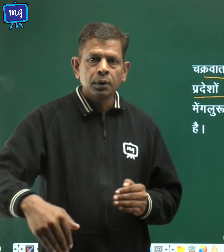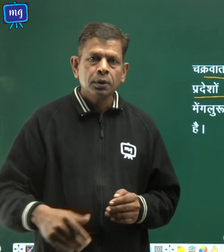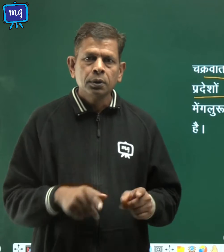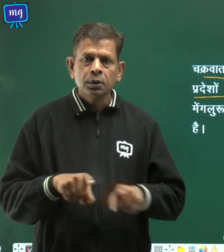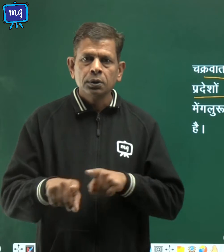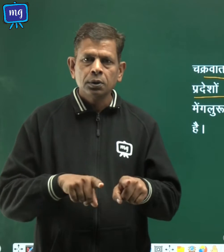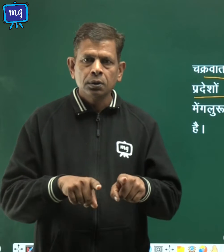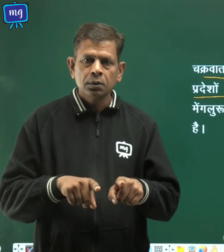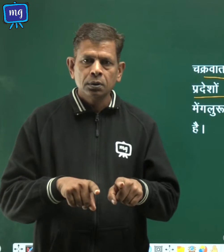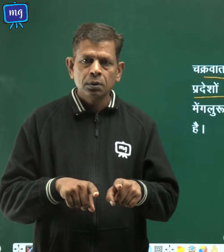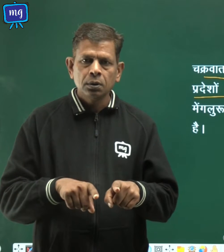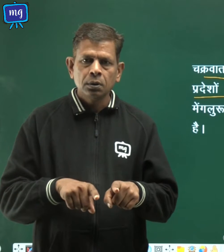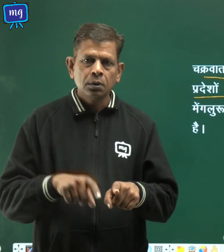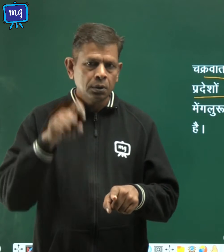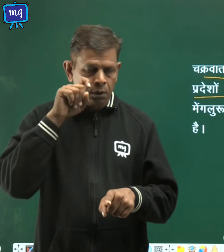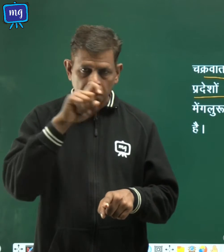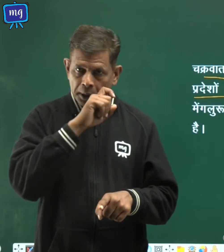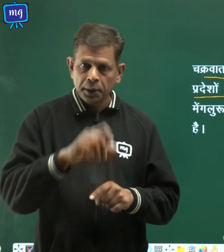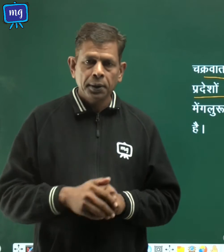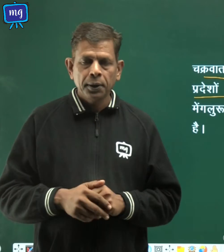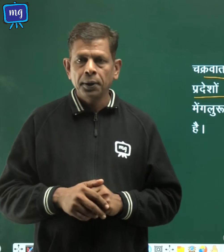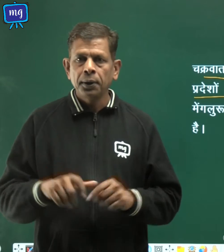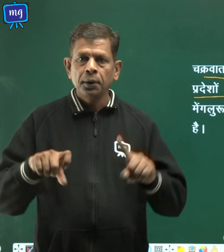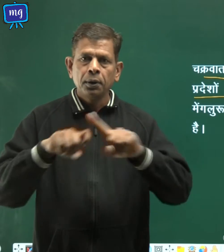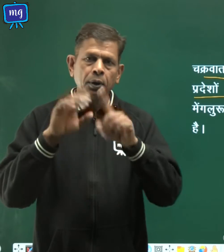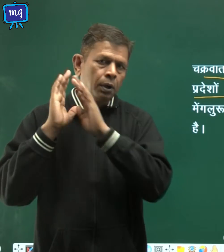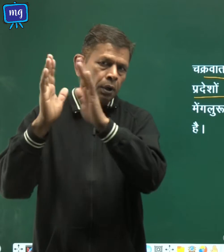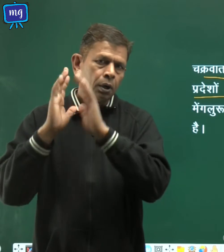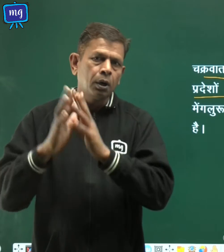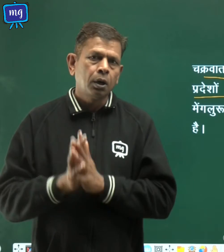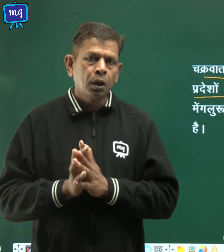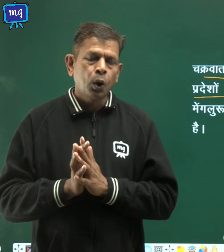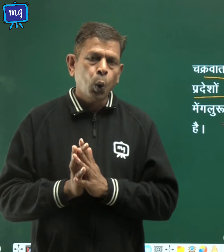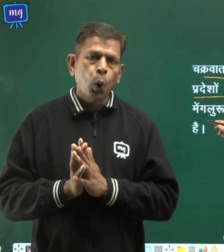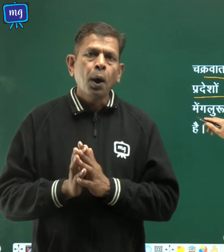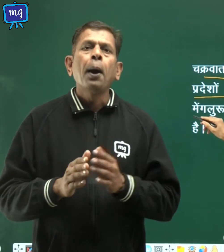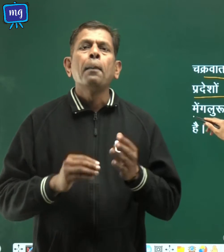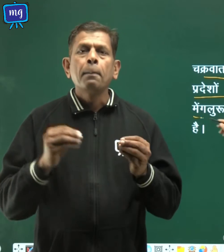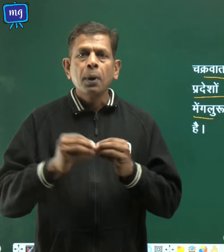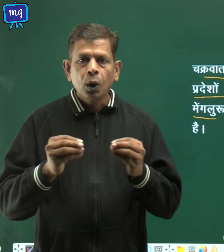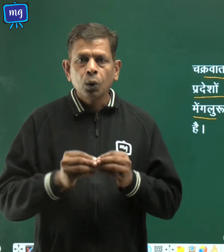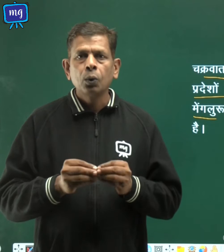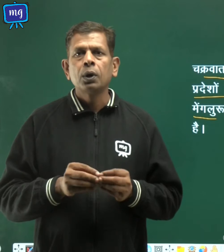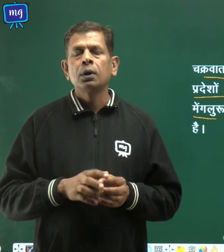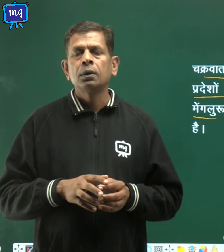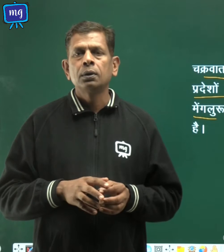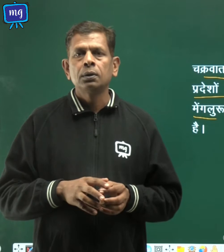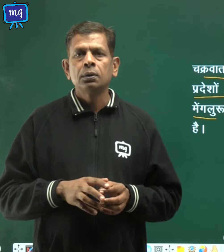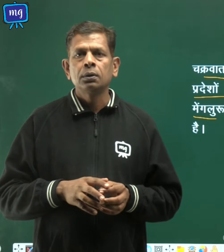जैसे चेन्नई, केरल, मैंगलुरु या